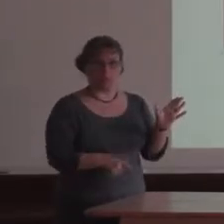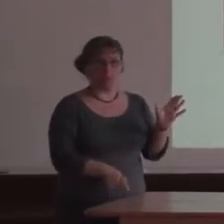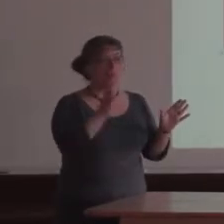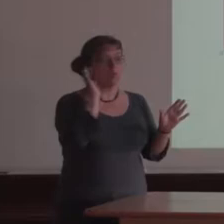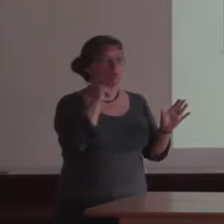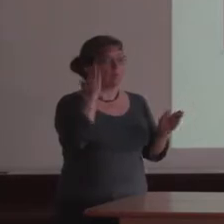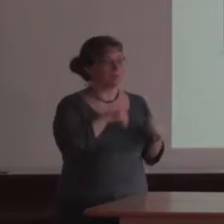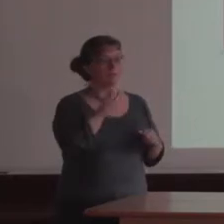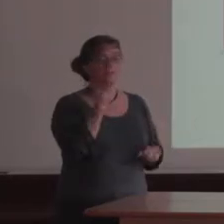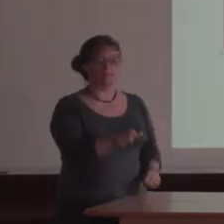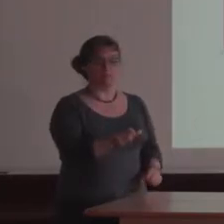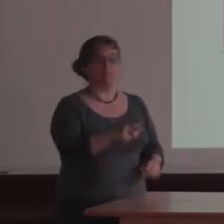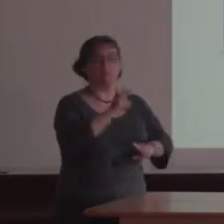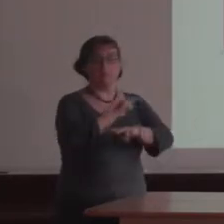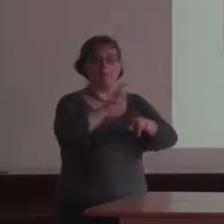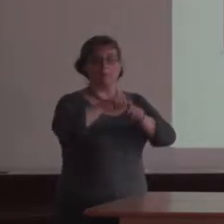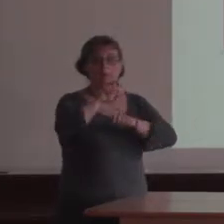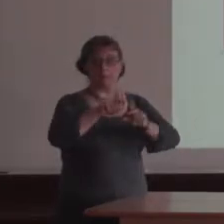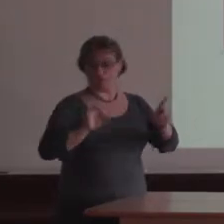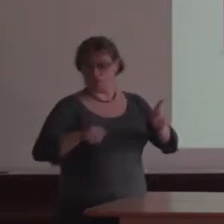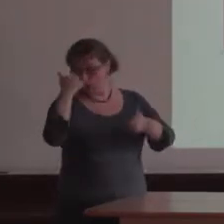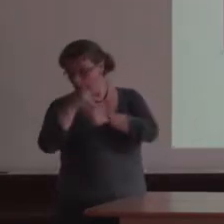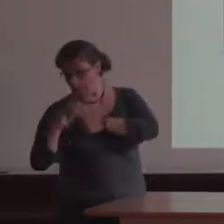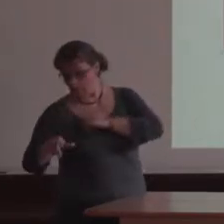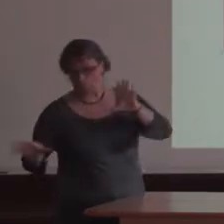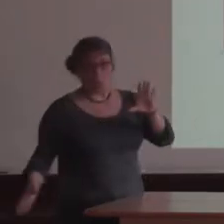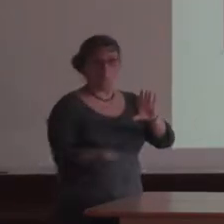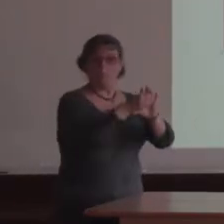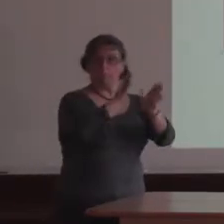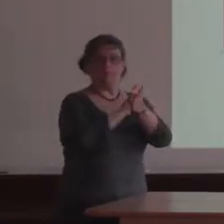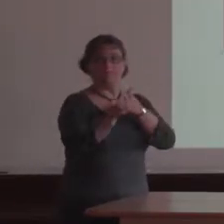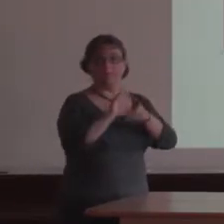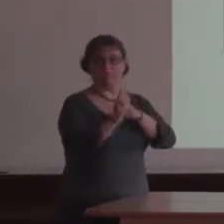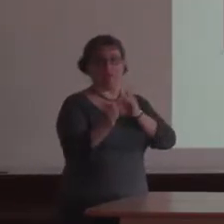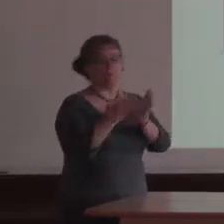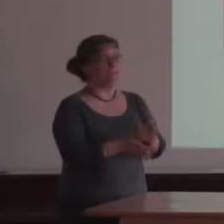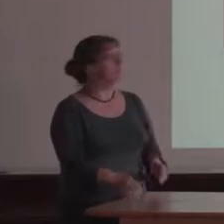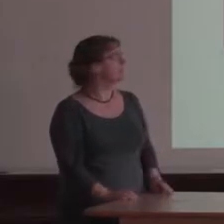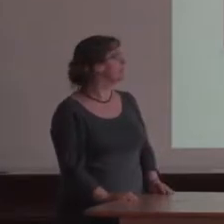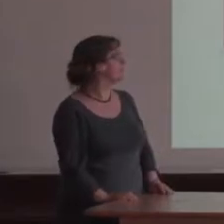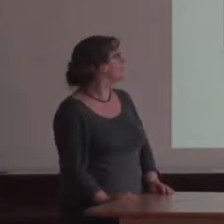juste pytest, il ajoutera les petites options que vous avez mises dans le fichier de config.